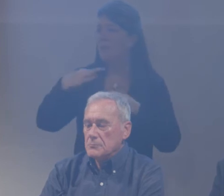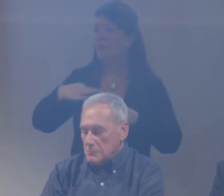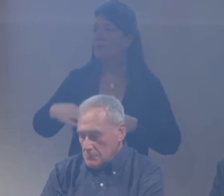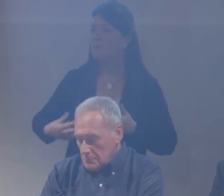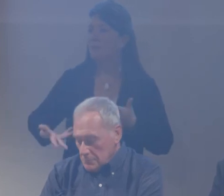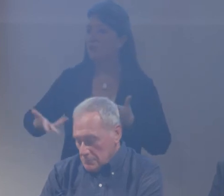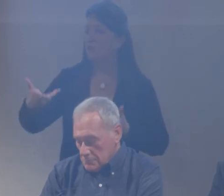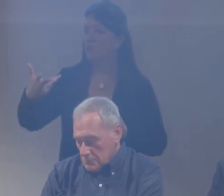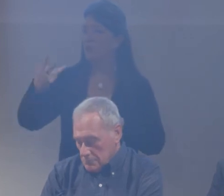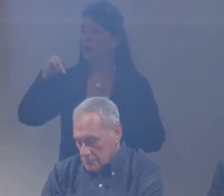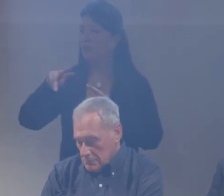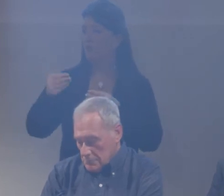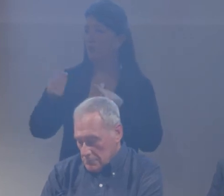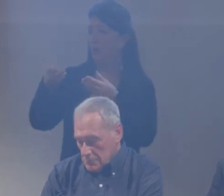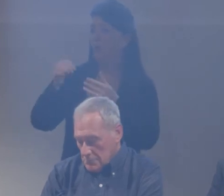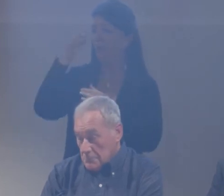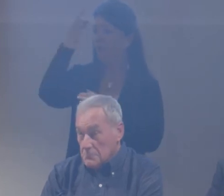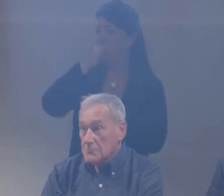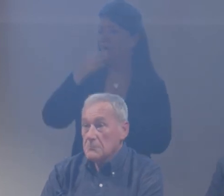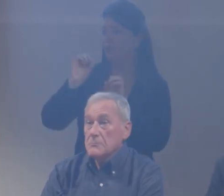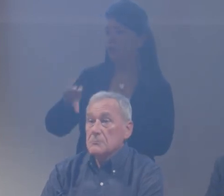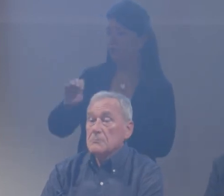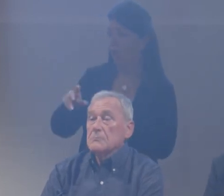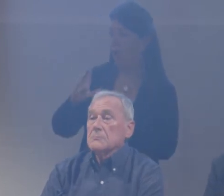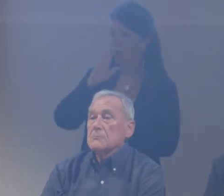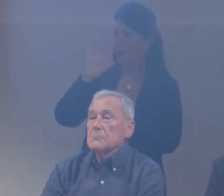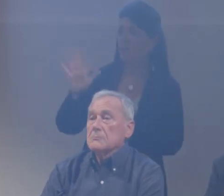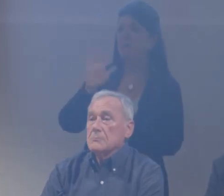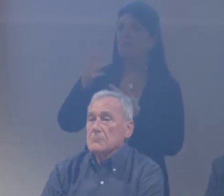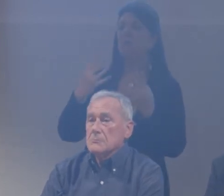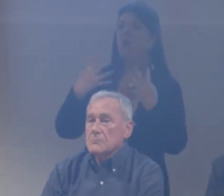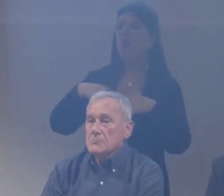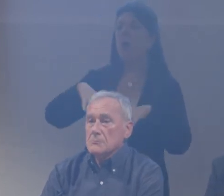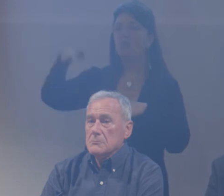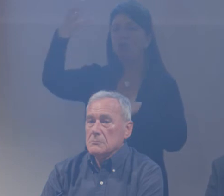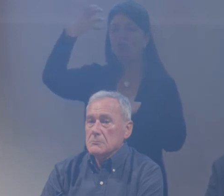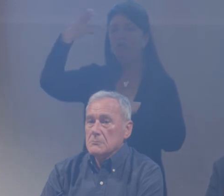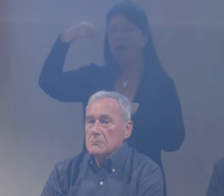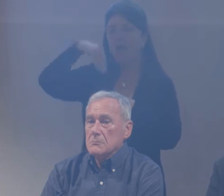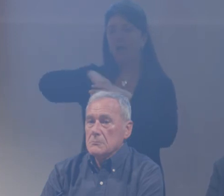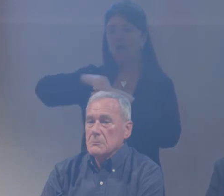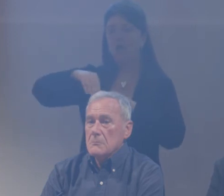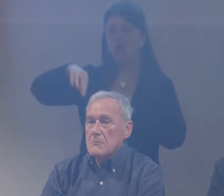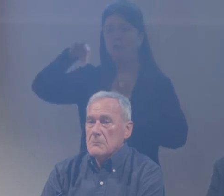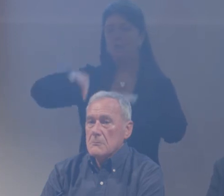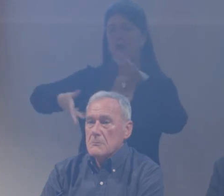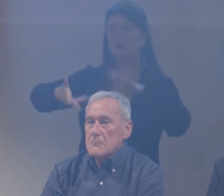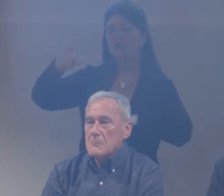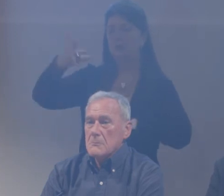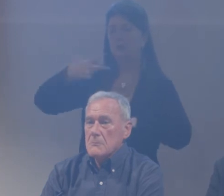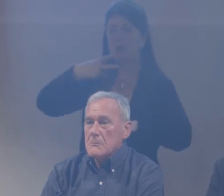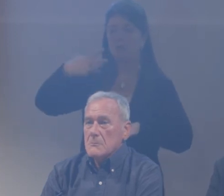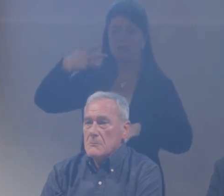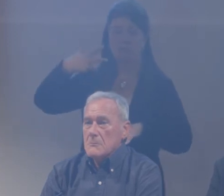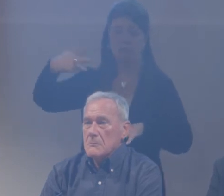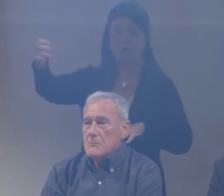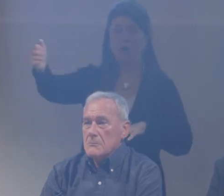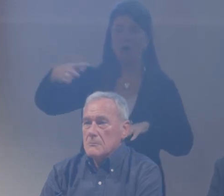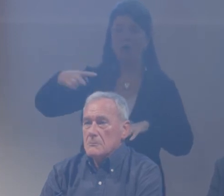istituzionali, per esempio l'organo di autogoverno della magistratura negò a